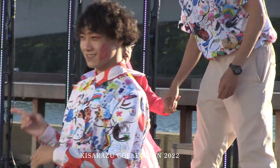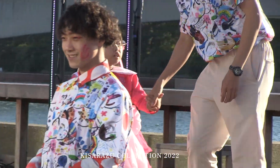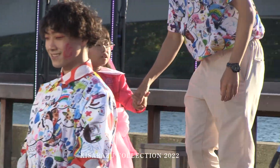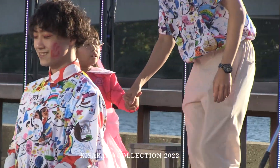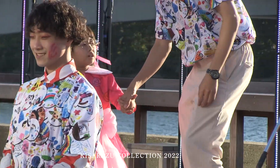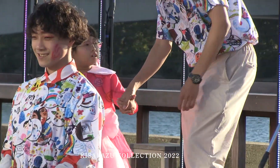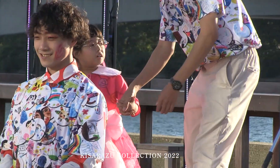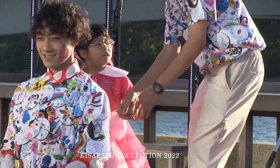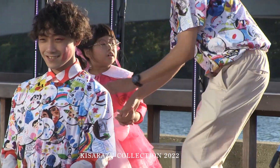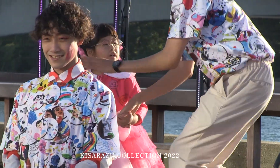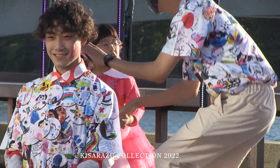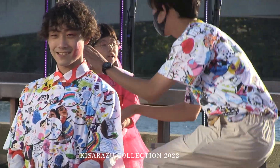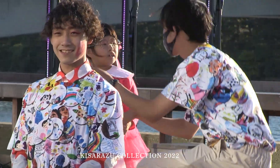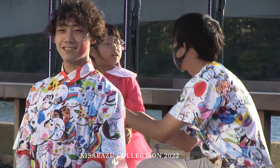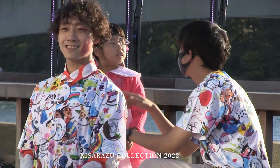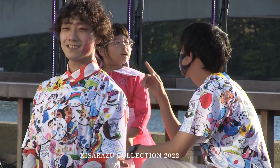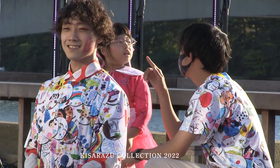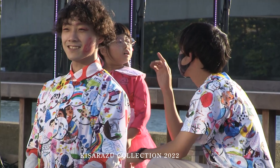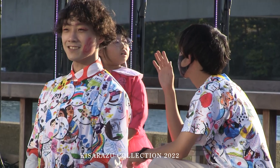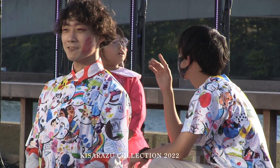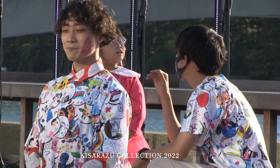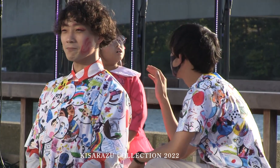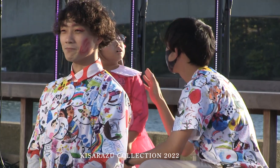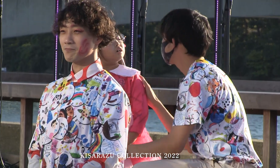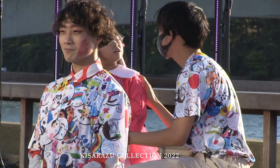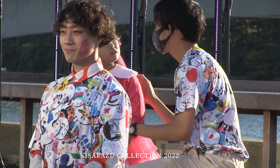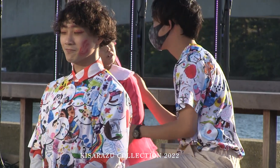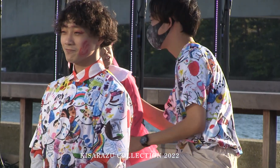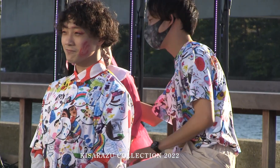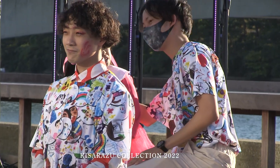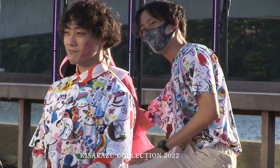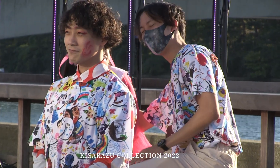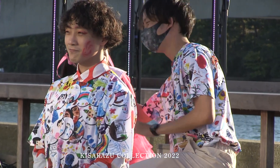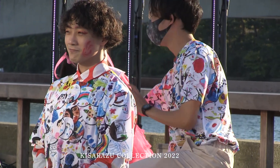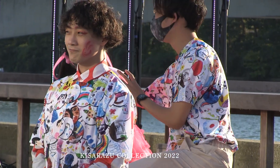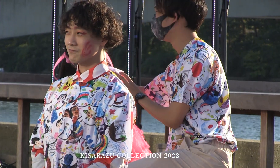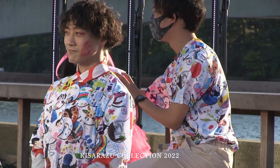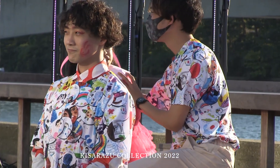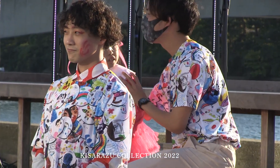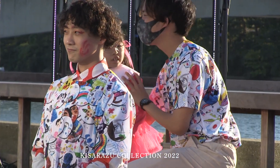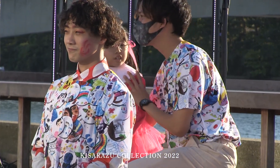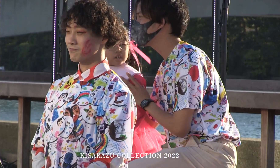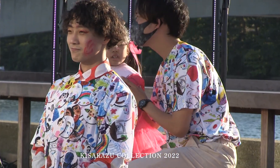一生懸命にランウェイを歩いています。ポーズを決めてくれました。